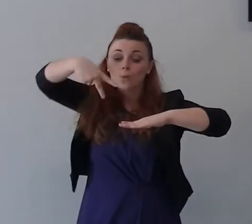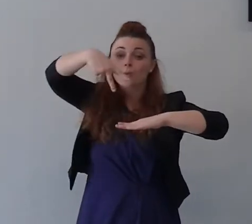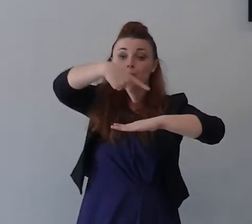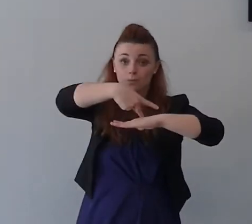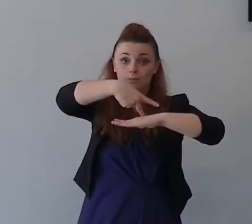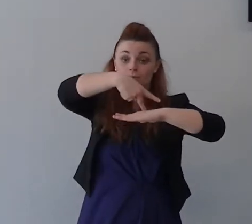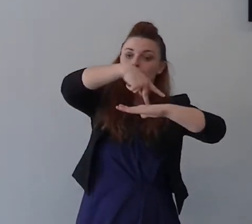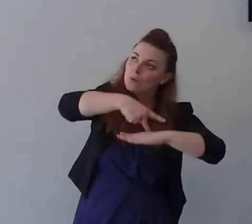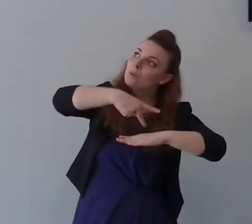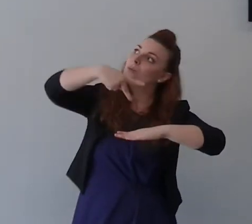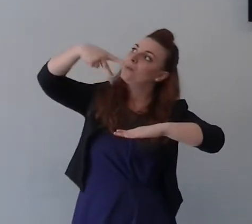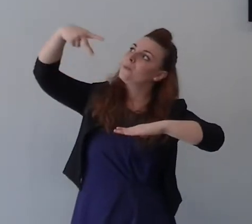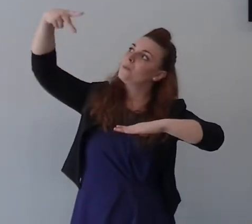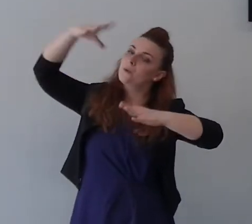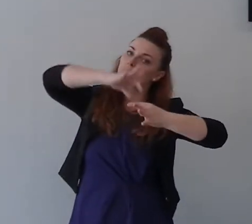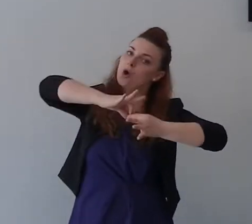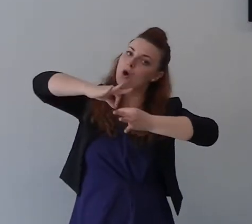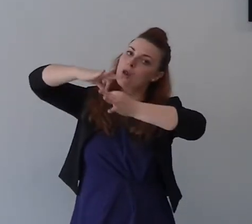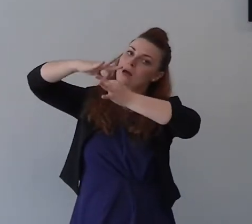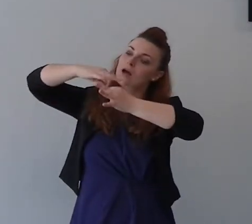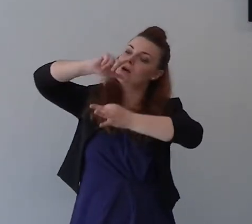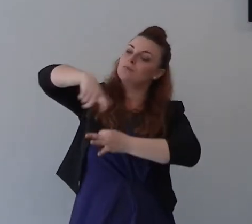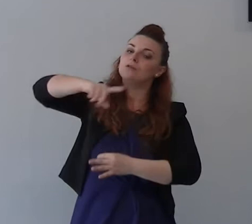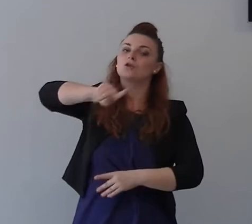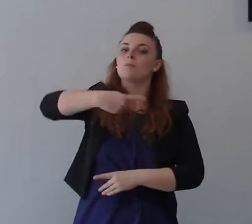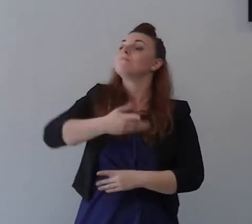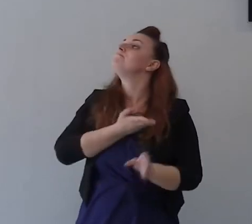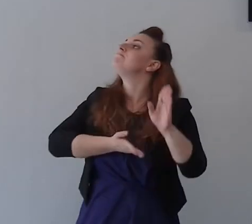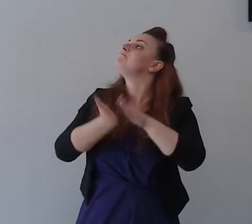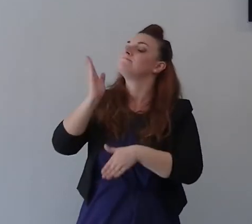Padre per ritornare come Spirito Santo.